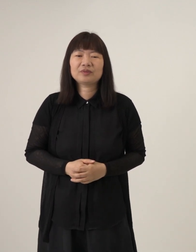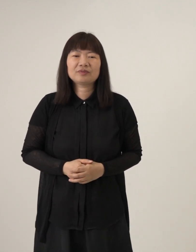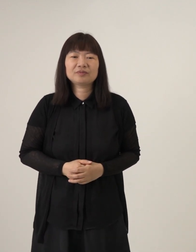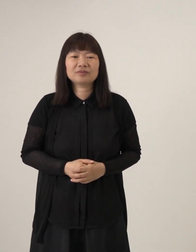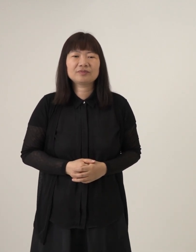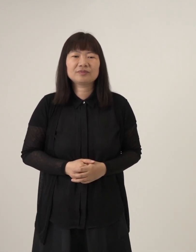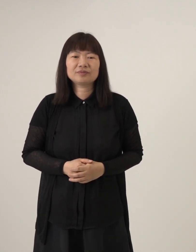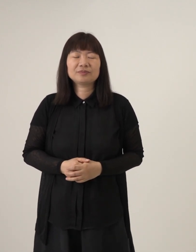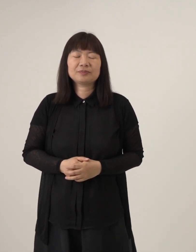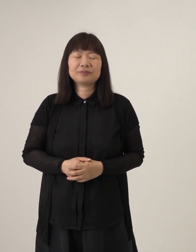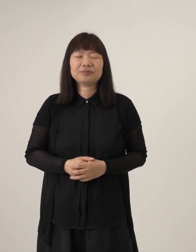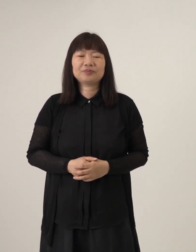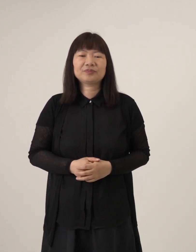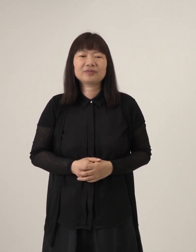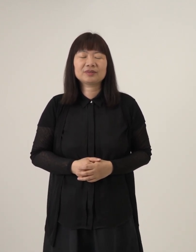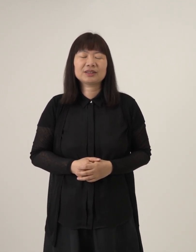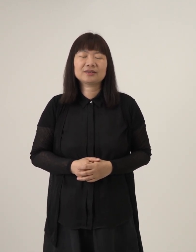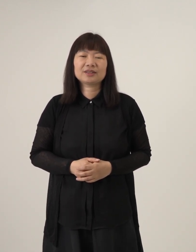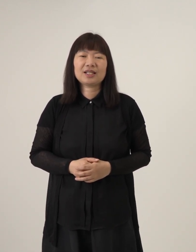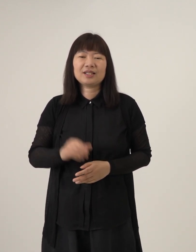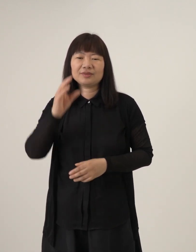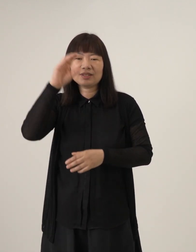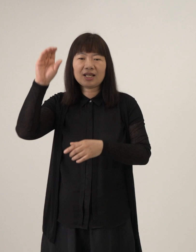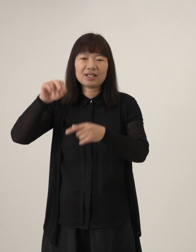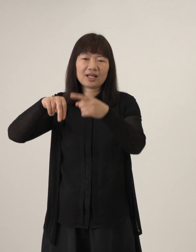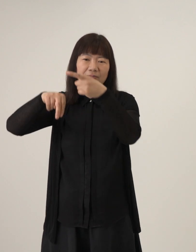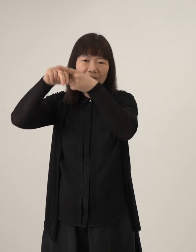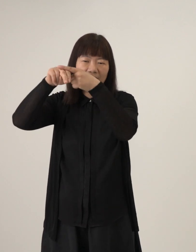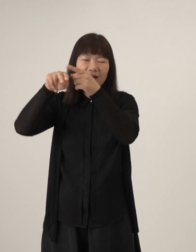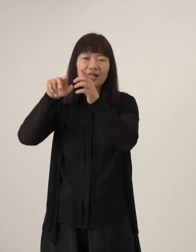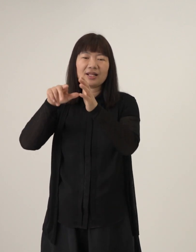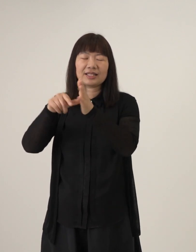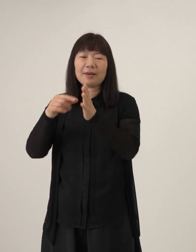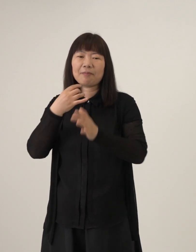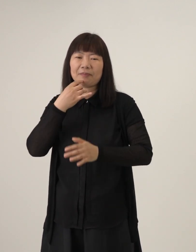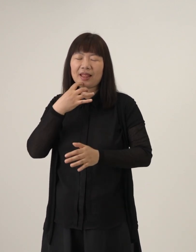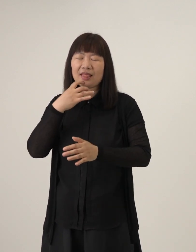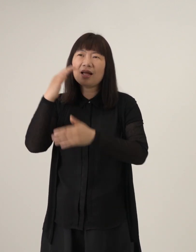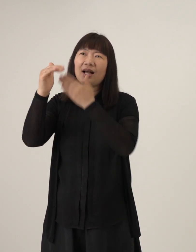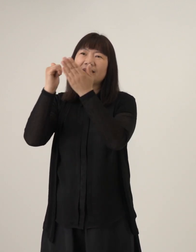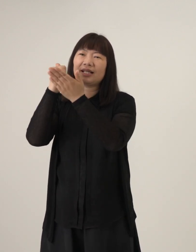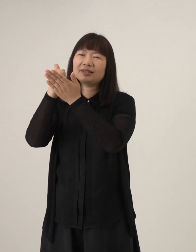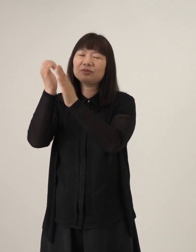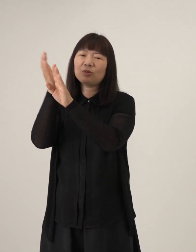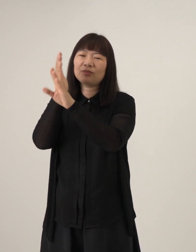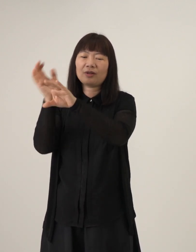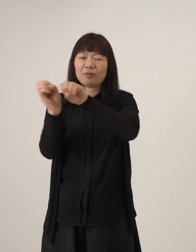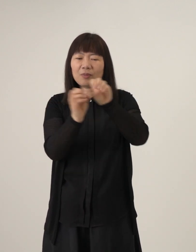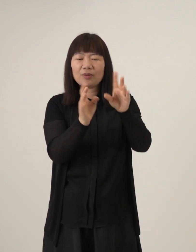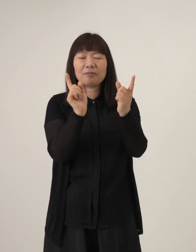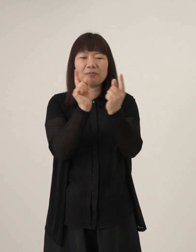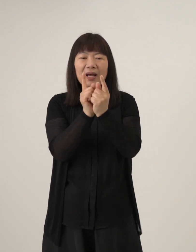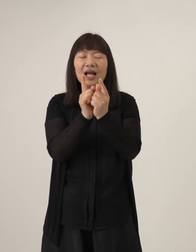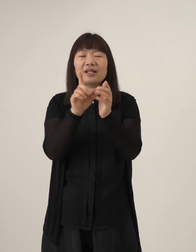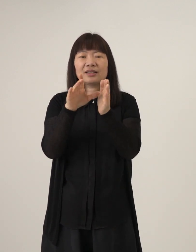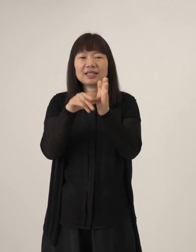그래야 뭐가 이루어진다고요? 우리가 하나님과 함께함이 이루어져요.